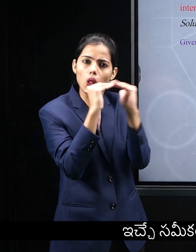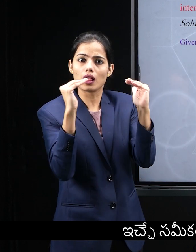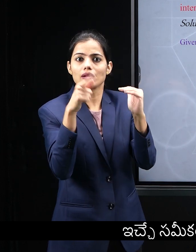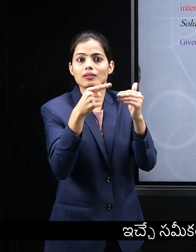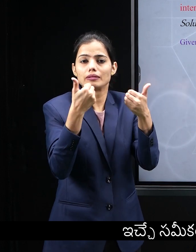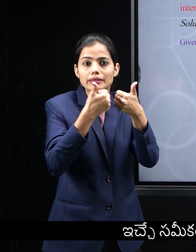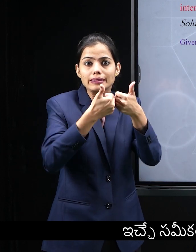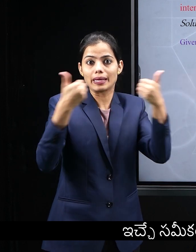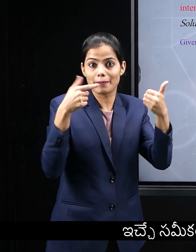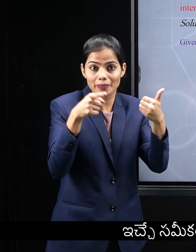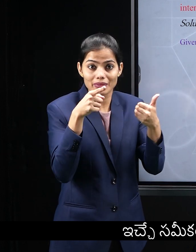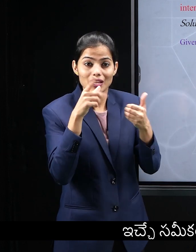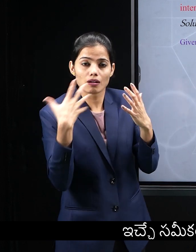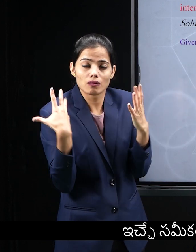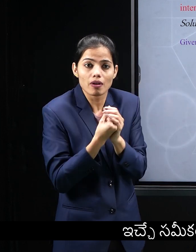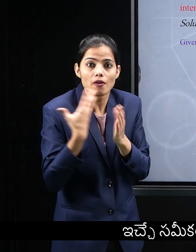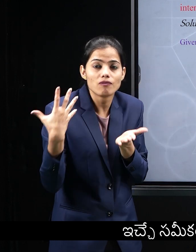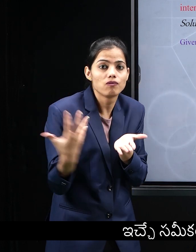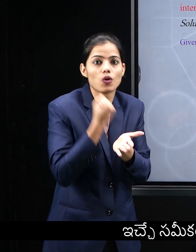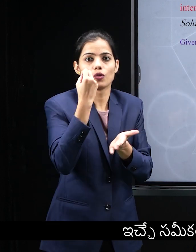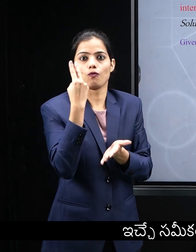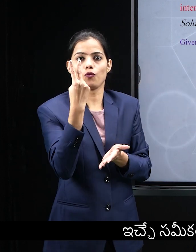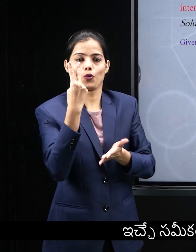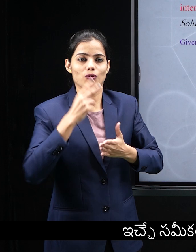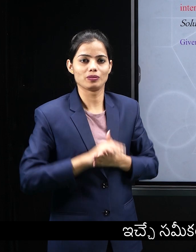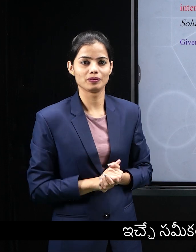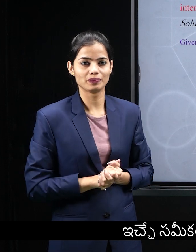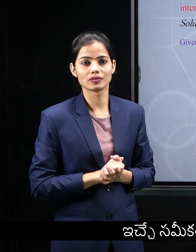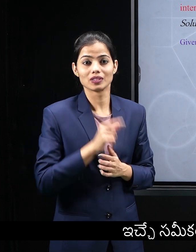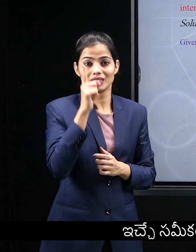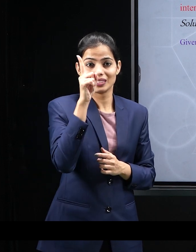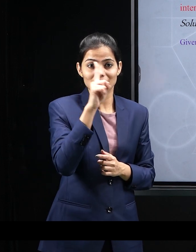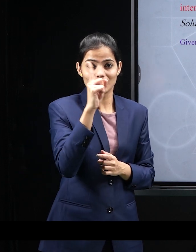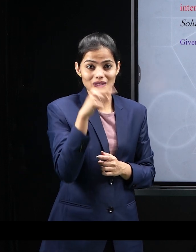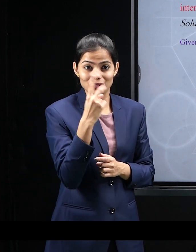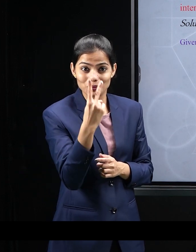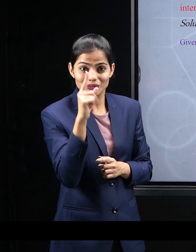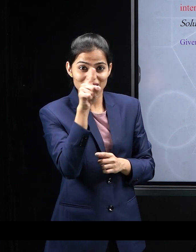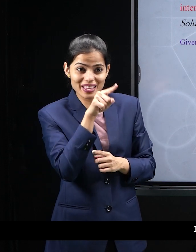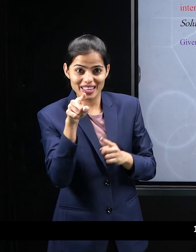ఇచ్చే సమీకరణాన్ని 2గా విభజించినట్లయితే మనకు లభిస్తుంది.